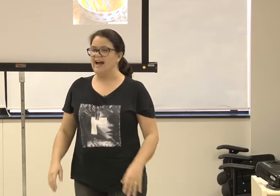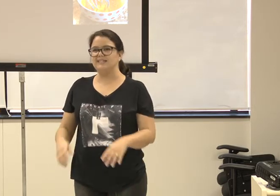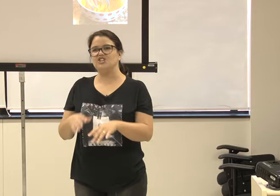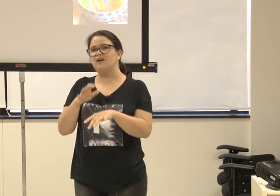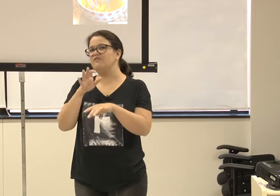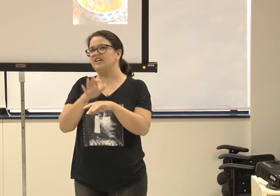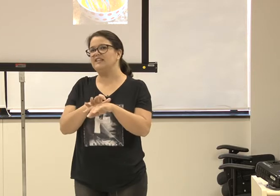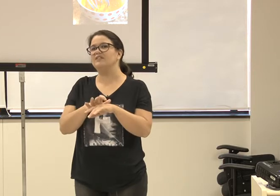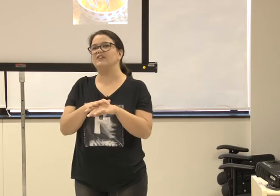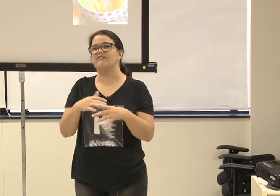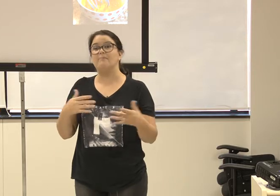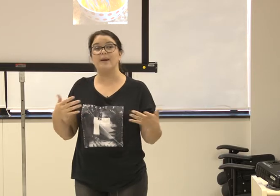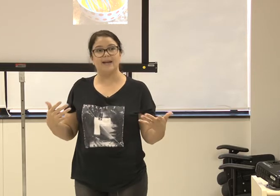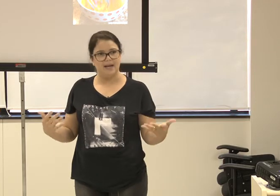você tinha uma ferida que virava pereba.